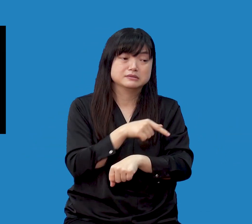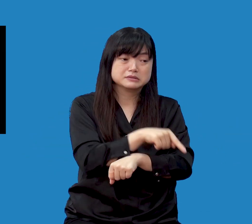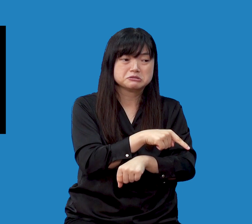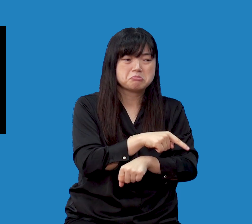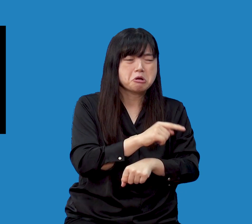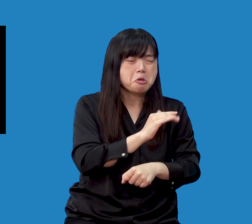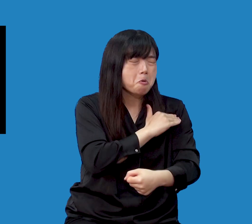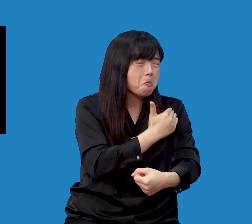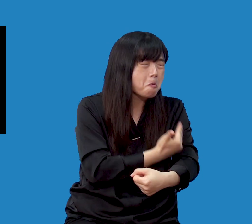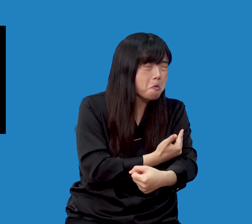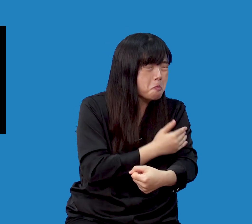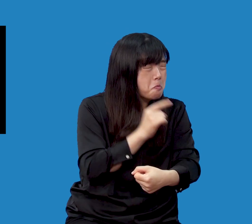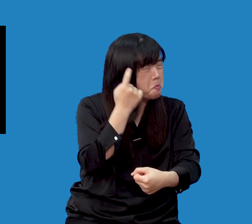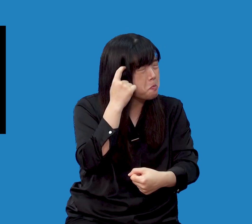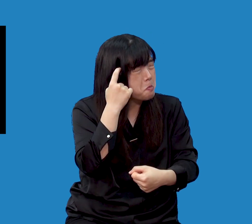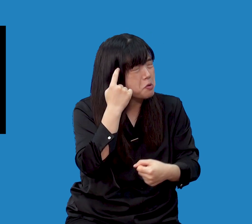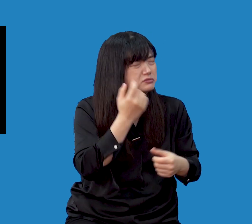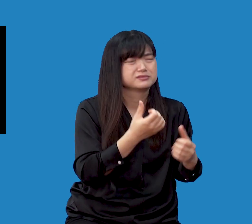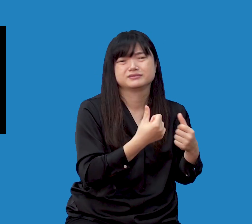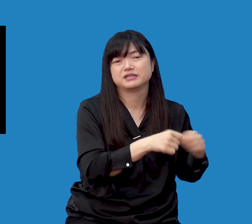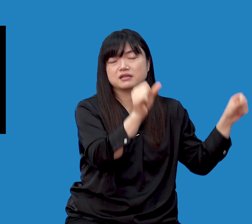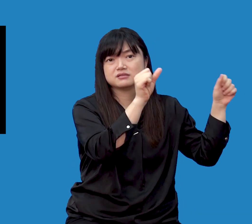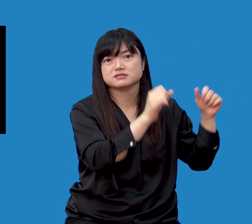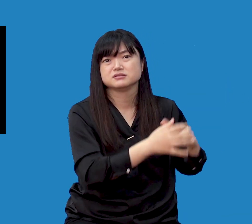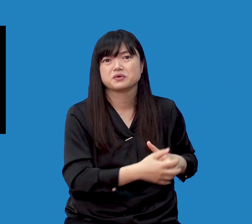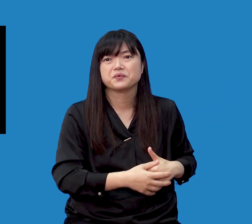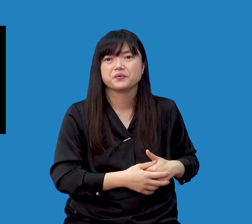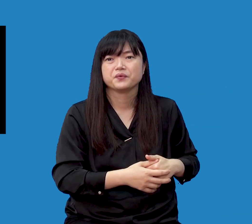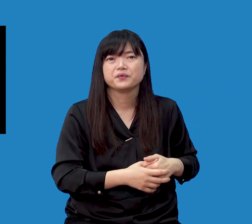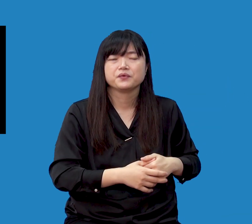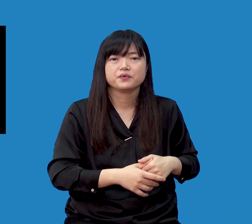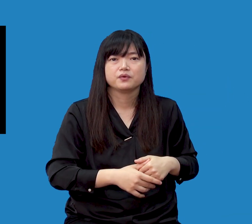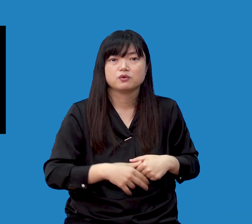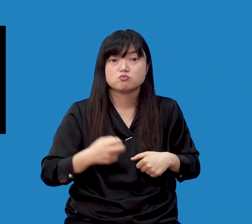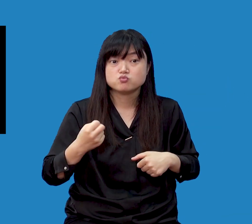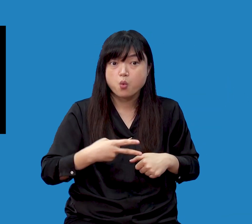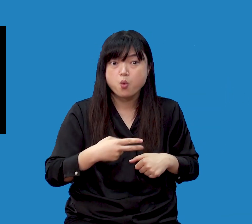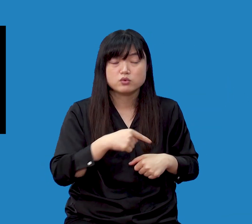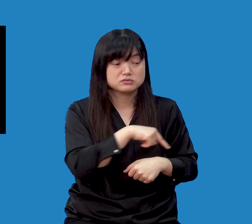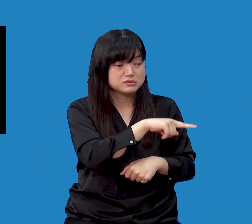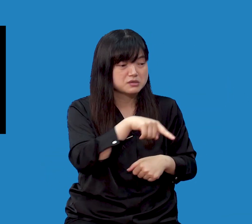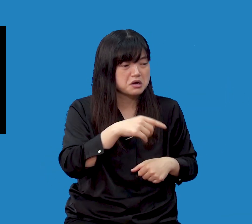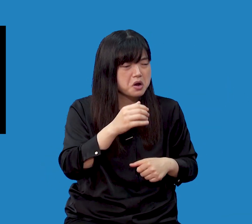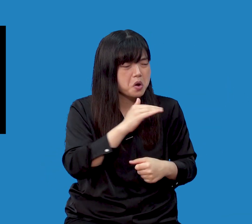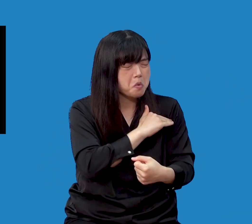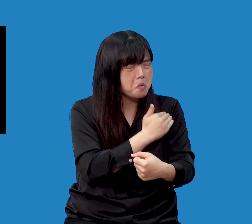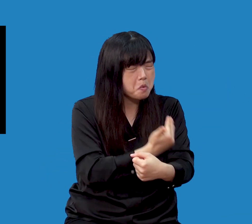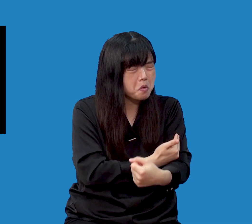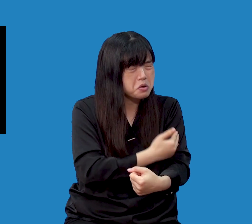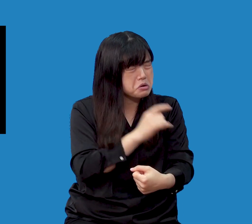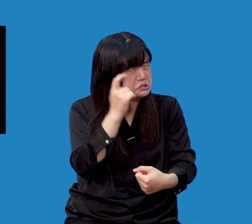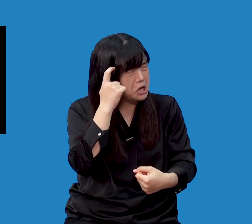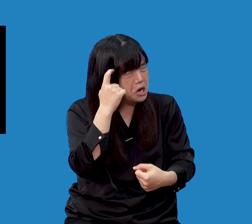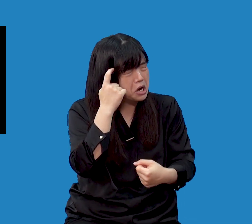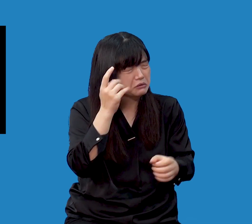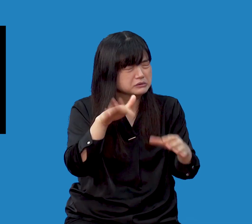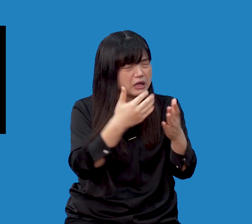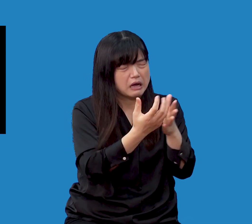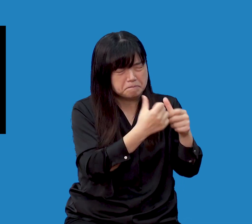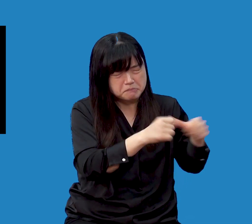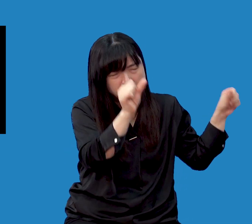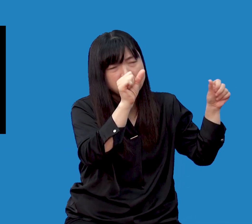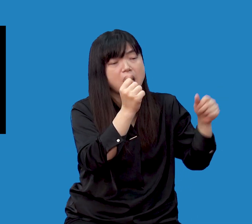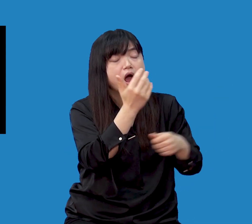그들만의 권력의 리그를 깨뜨리십니다. 그뿐만 아니라 그들만의 권력의 리그를